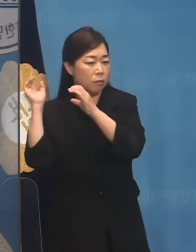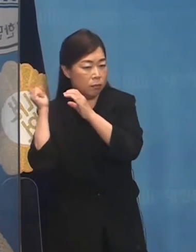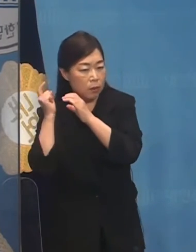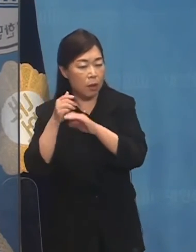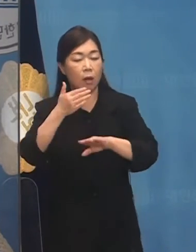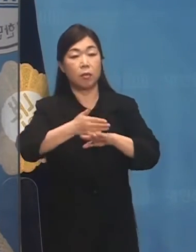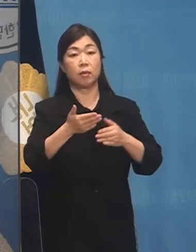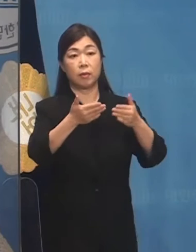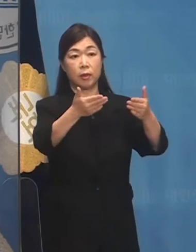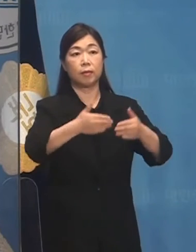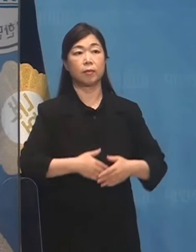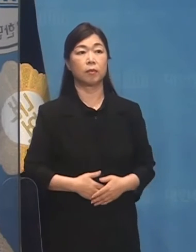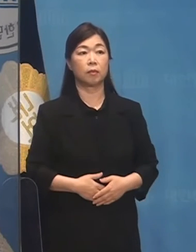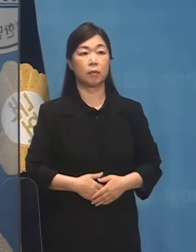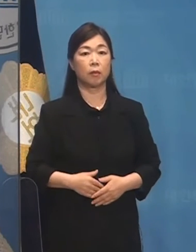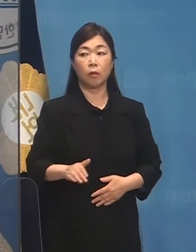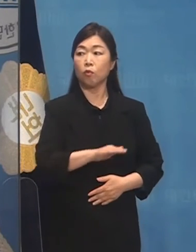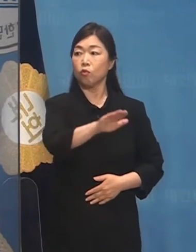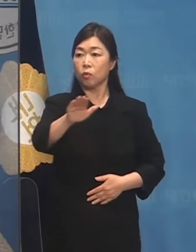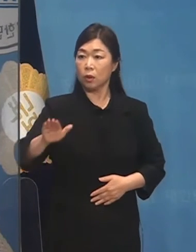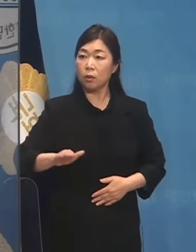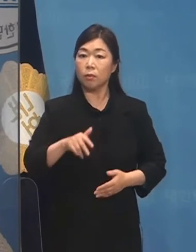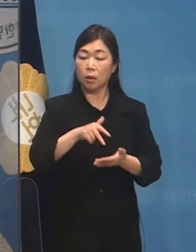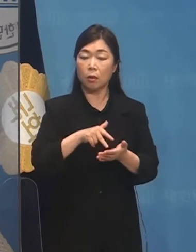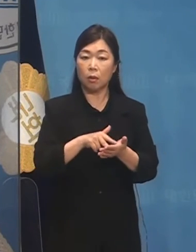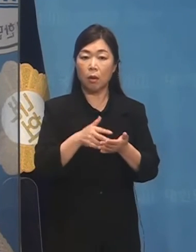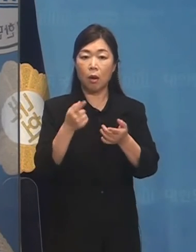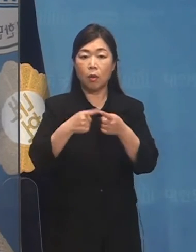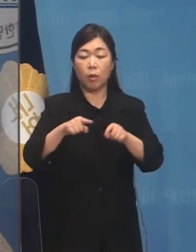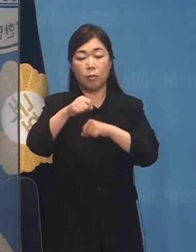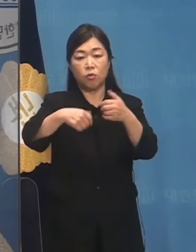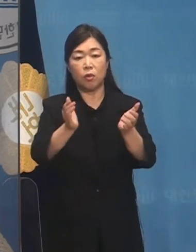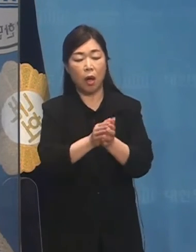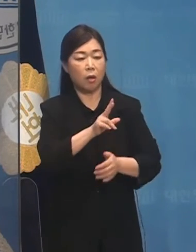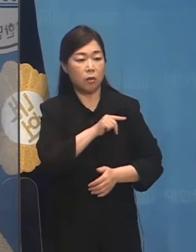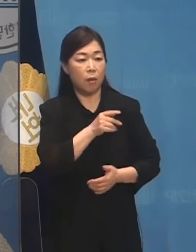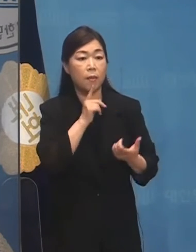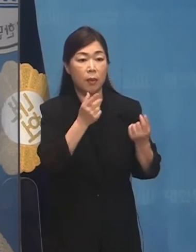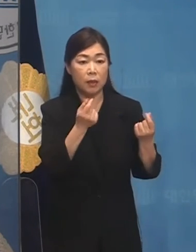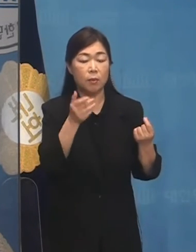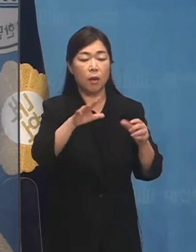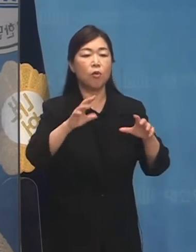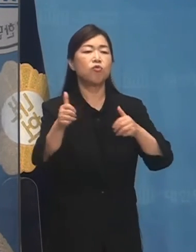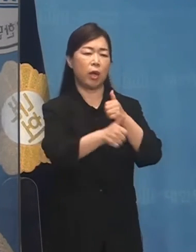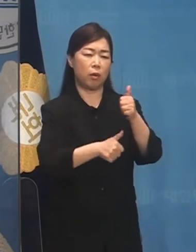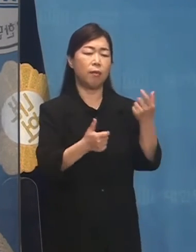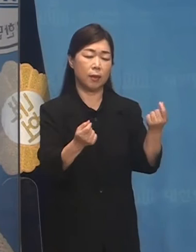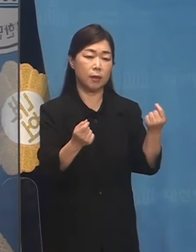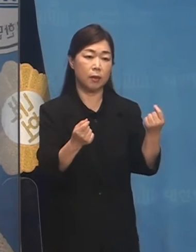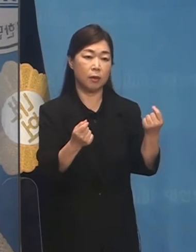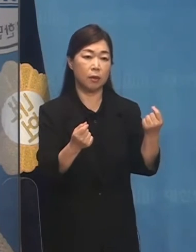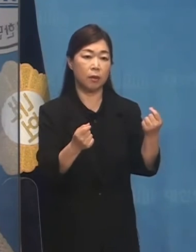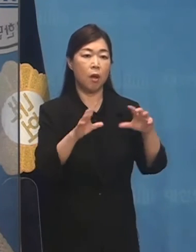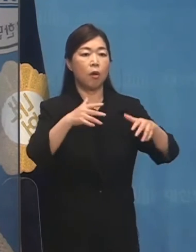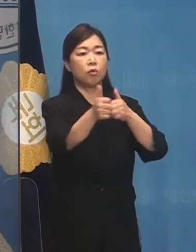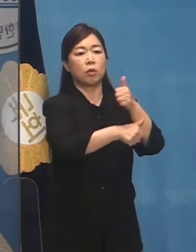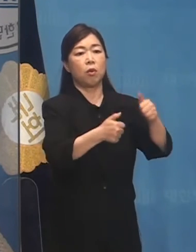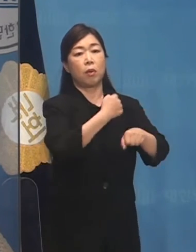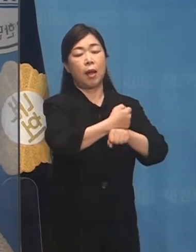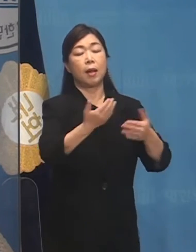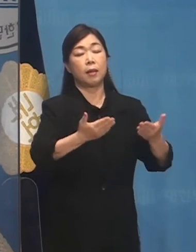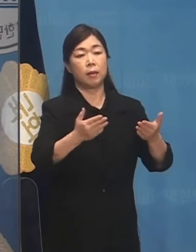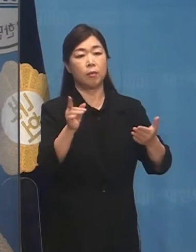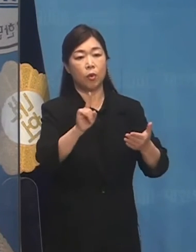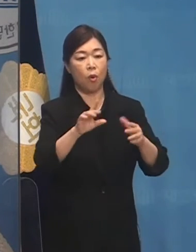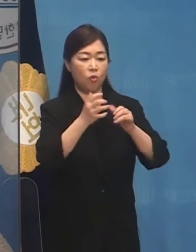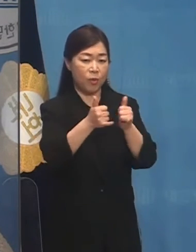정말로 감사드리고요. 저희는 더불어민주당 의원이기도 하지만 국회의원입니다. 국회의원이